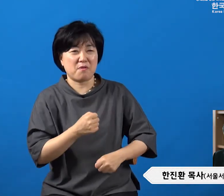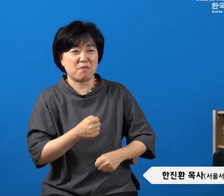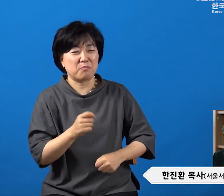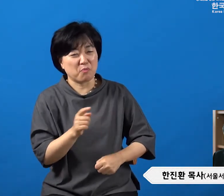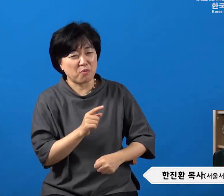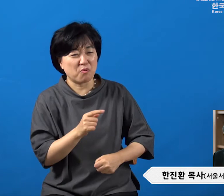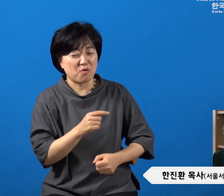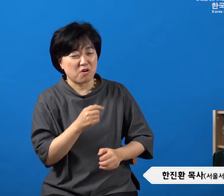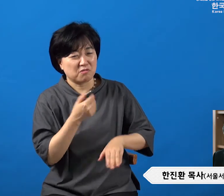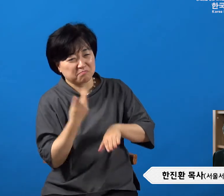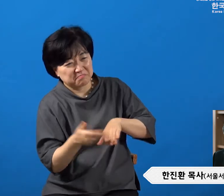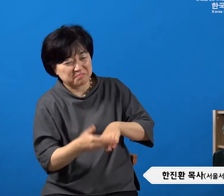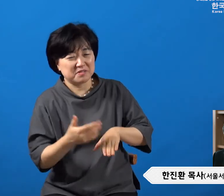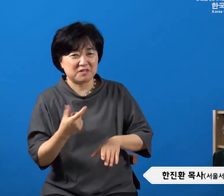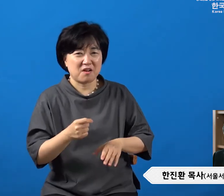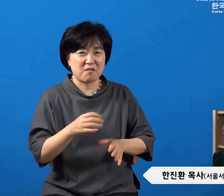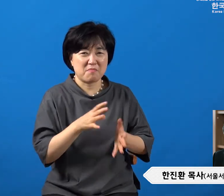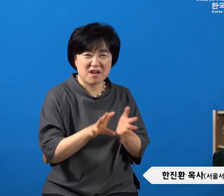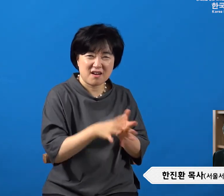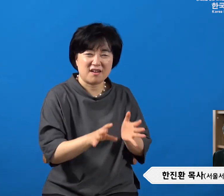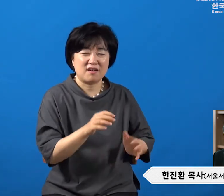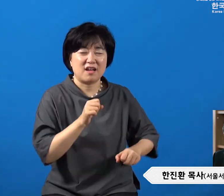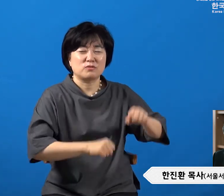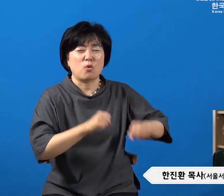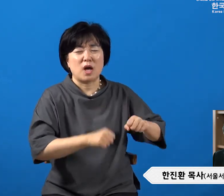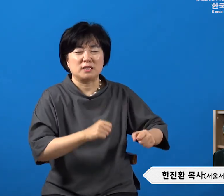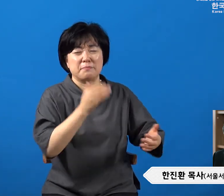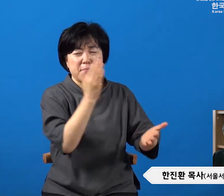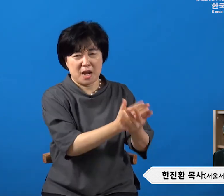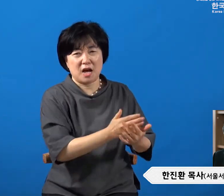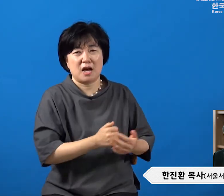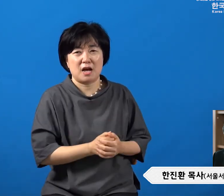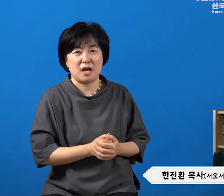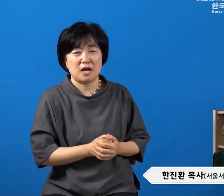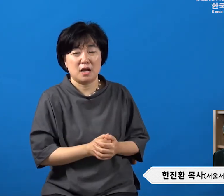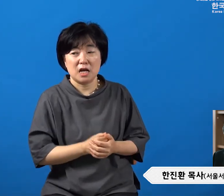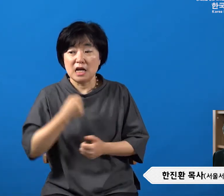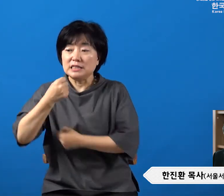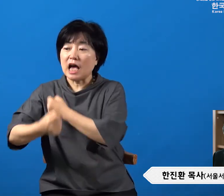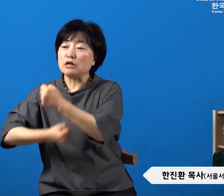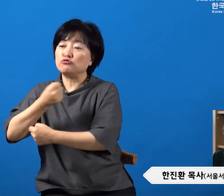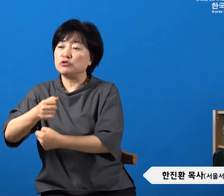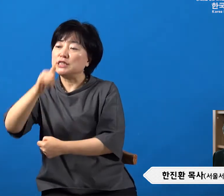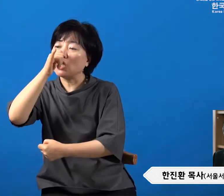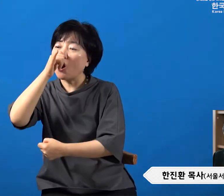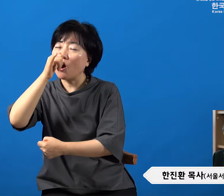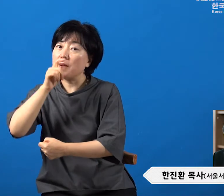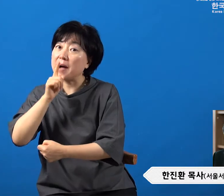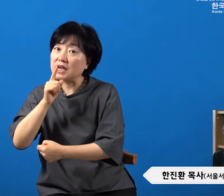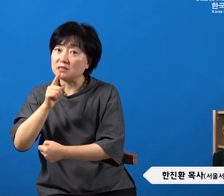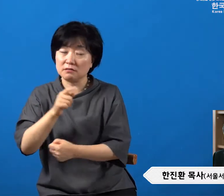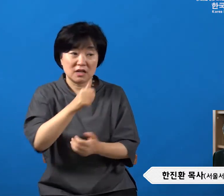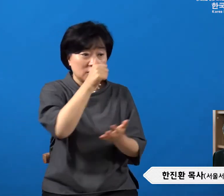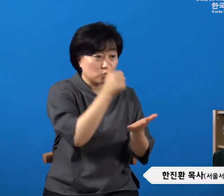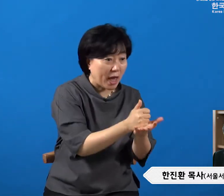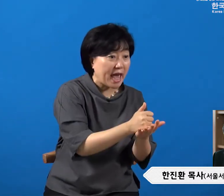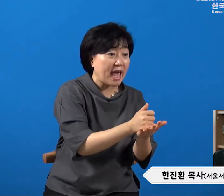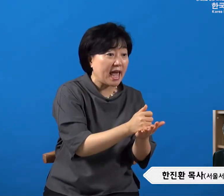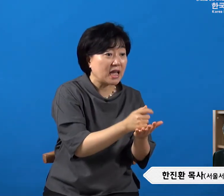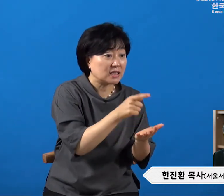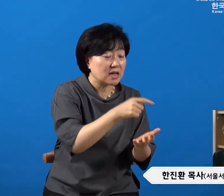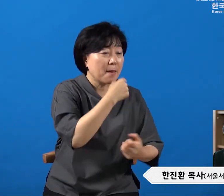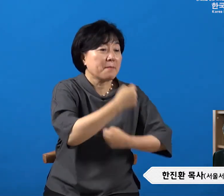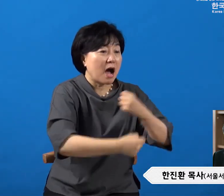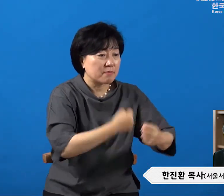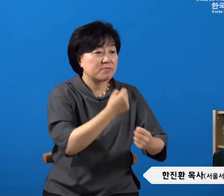꾀하는 그런 일을 하지 말라는 것이죠. 자유라고 하니까 그것이 죄를 마음대로 지어도 되는 그런